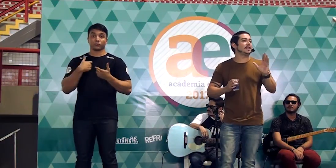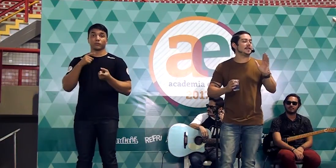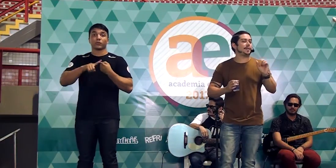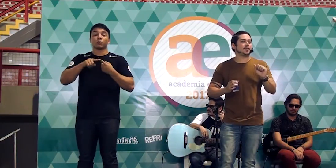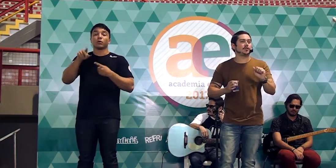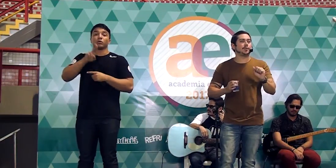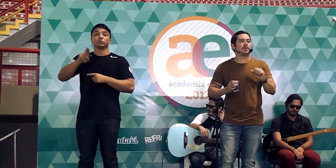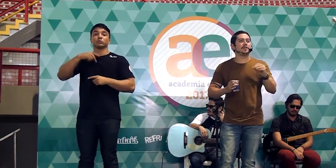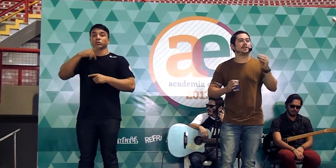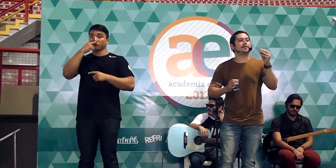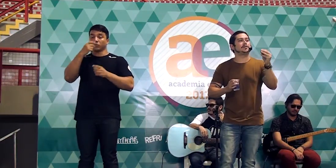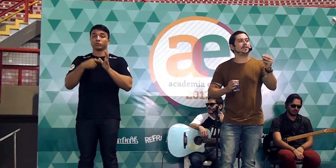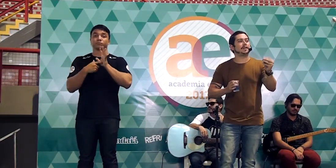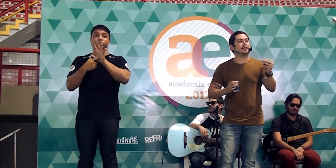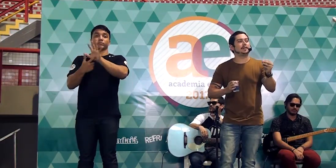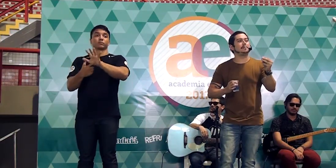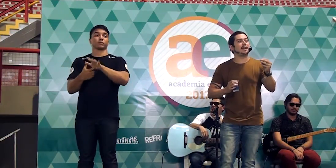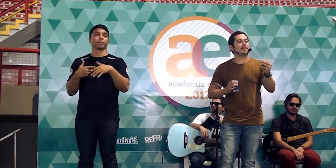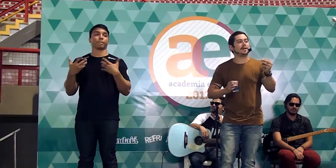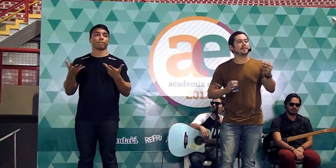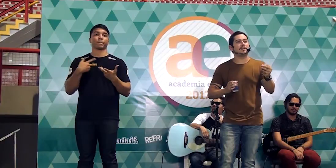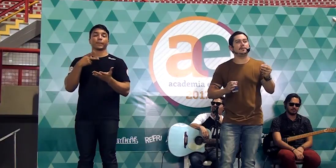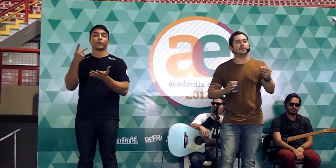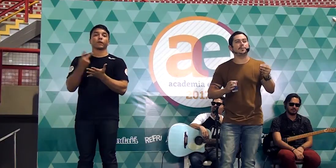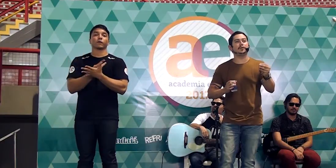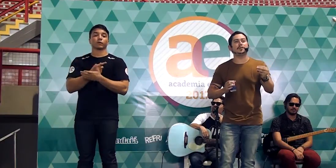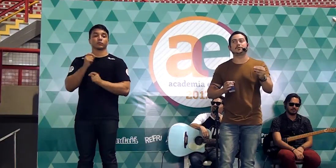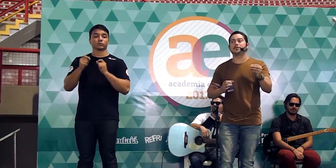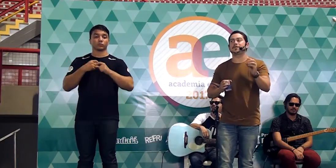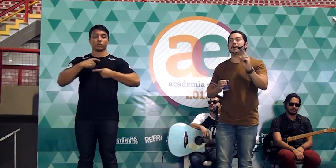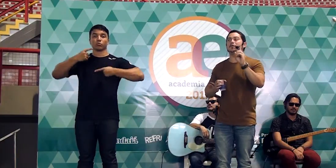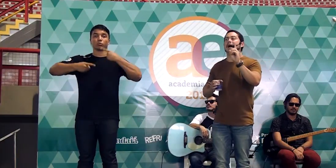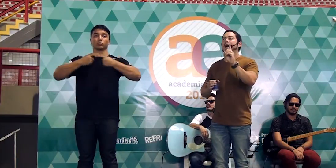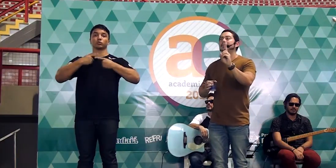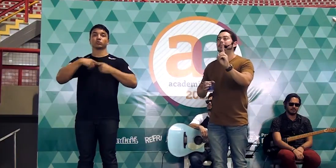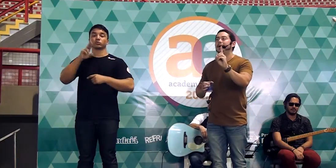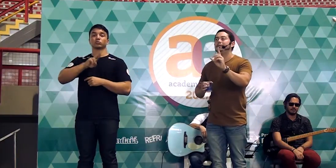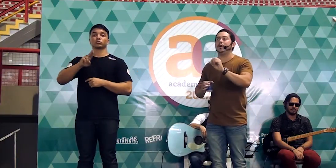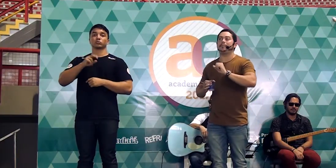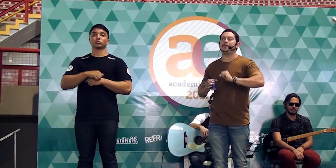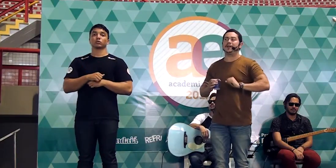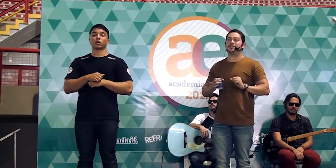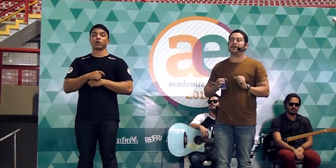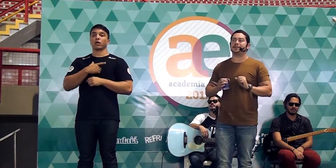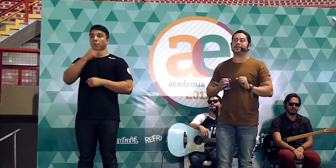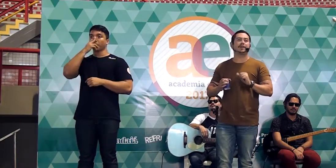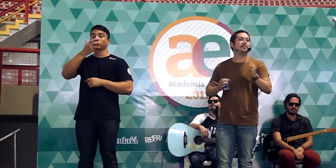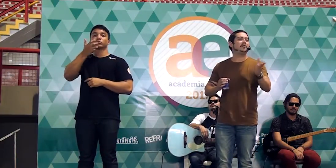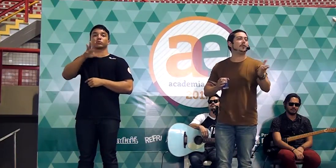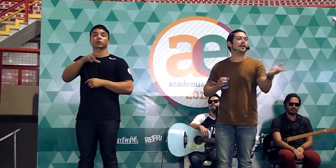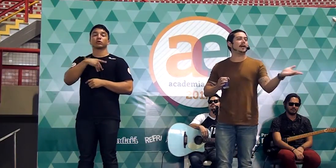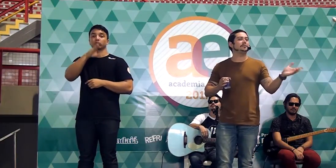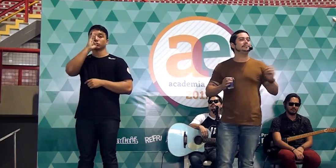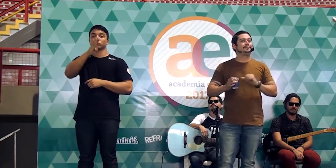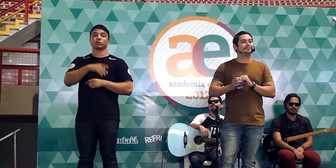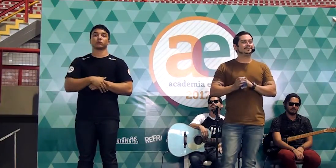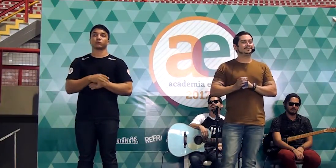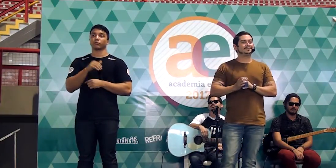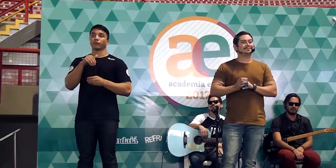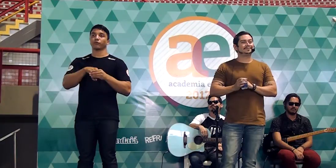de todas as pressões possíveis. Diz aí que mesmo assim, os políticos usaram uma arma para não aprovar as diretas.